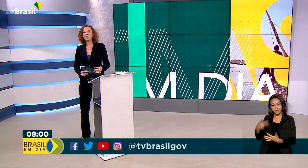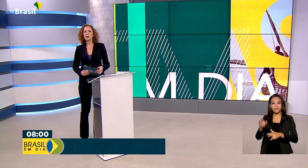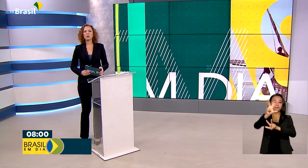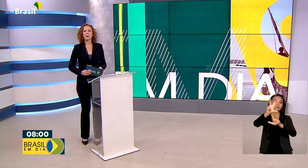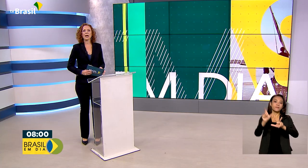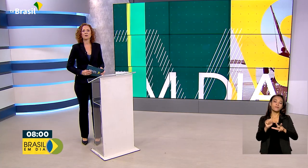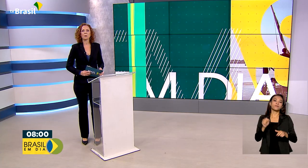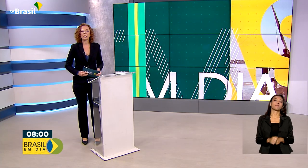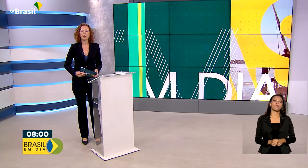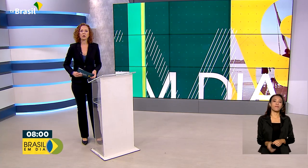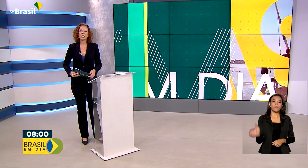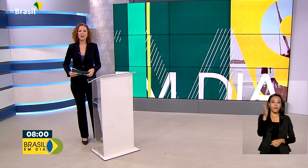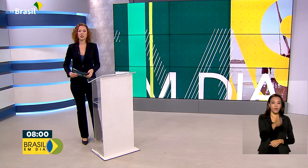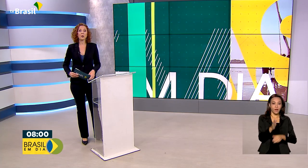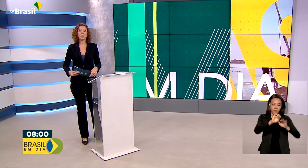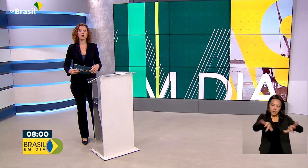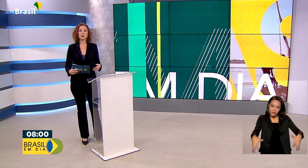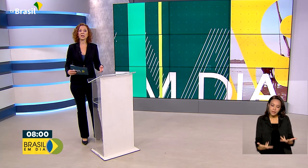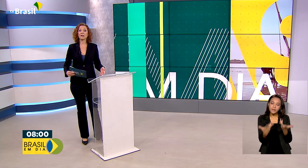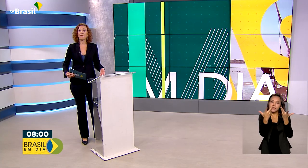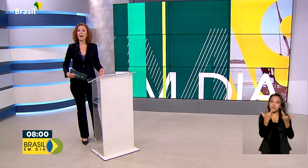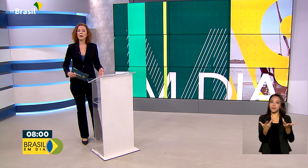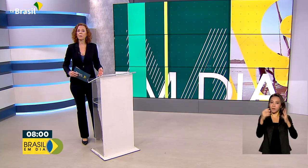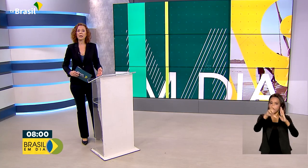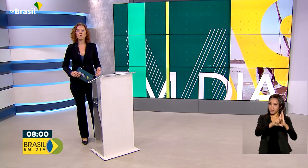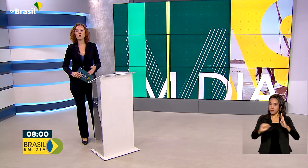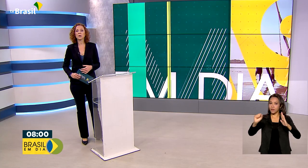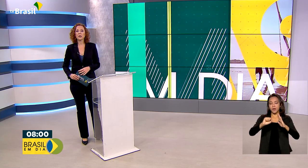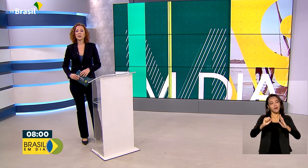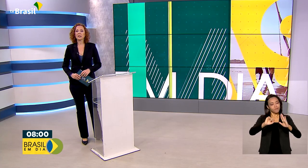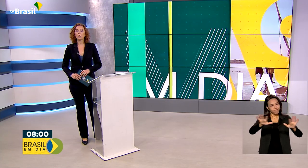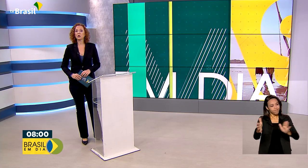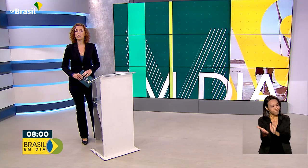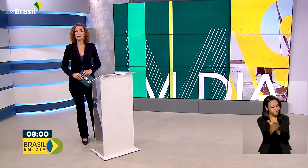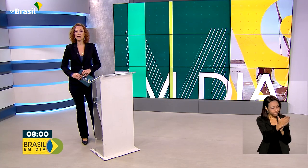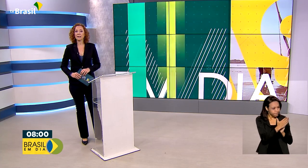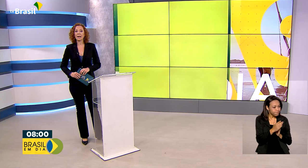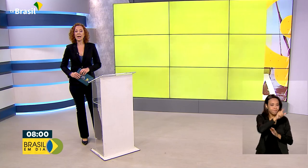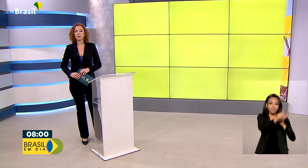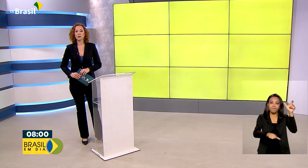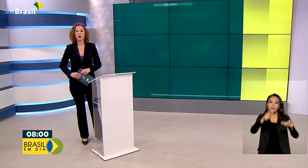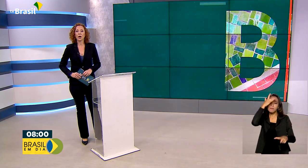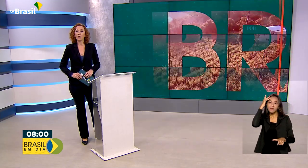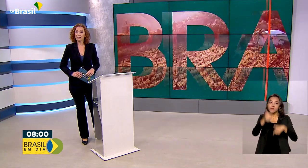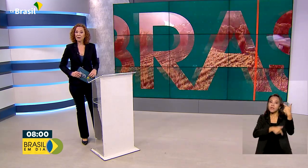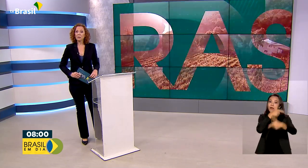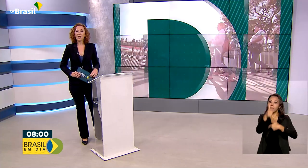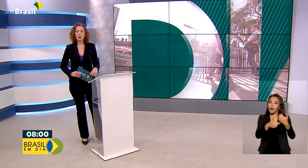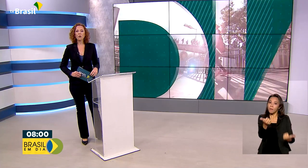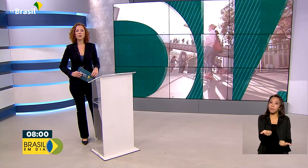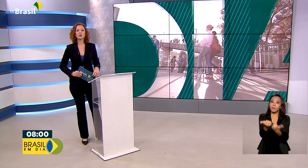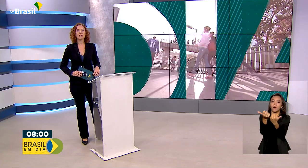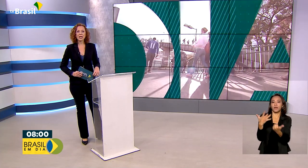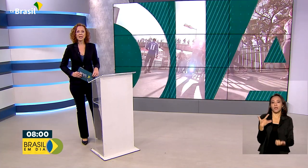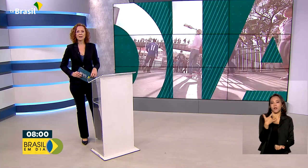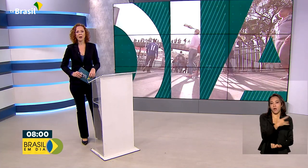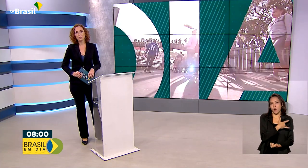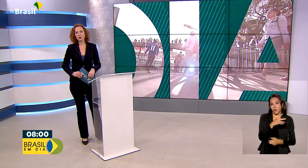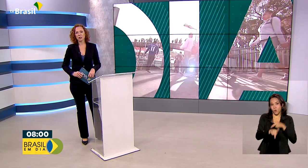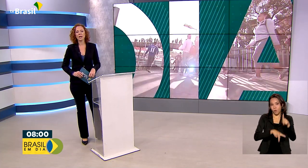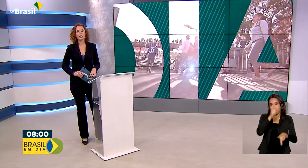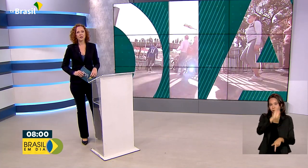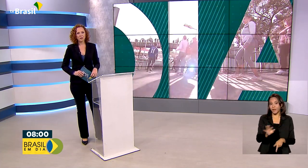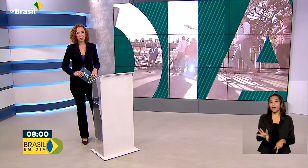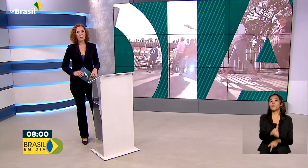em uma cerimônia no Palácio do Planalto homenageou pessoas que trabalham pela promoção da saúde dos brasileiros o evento marcou o